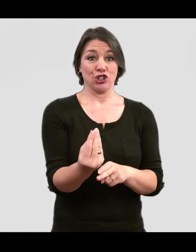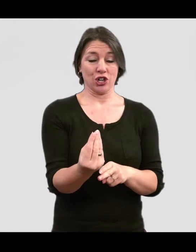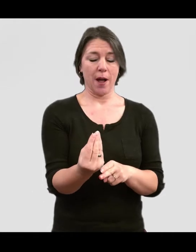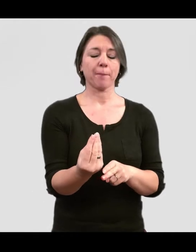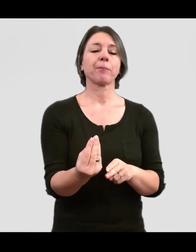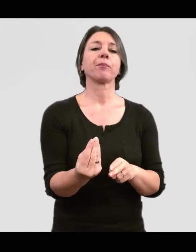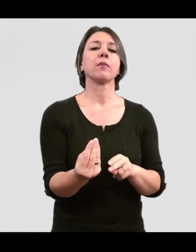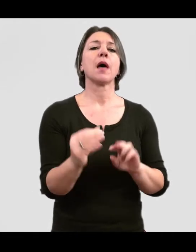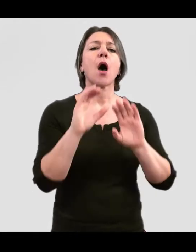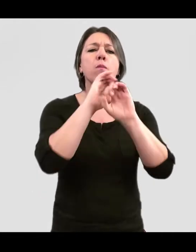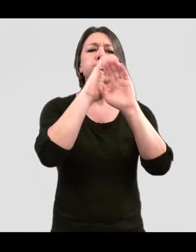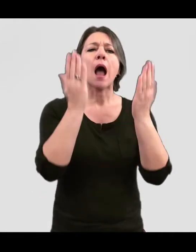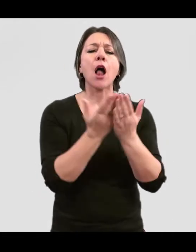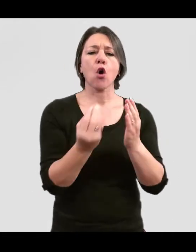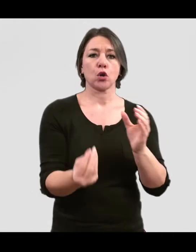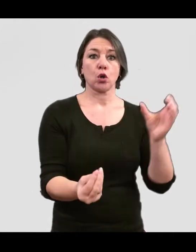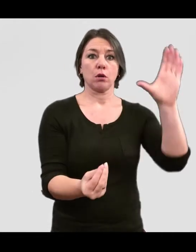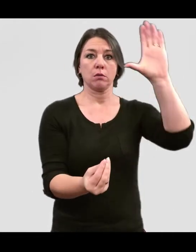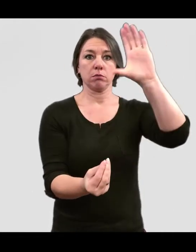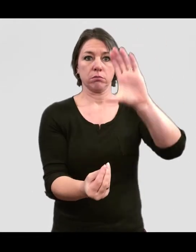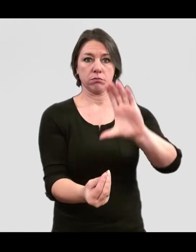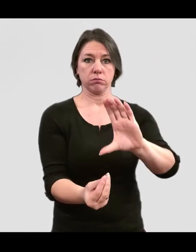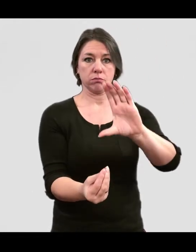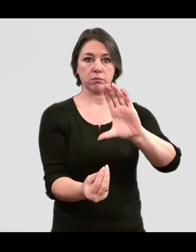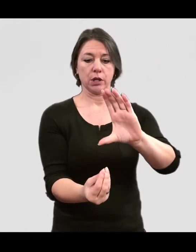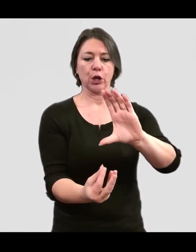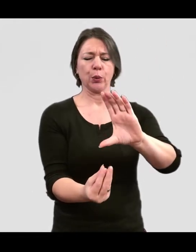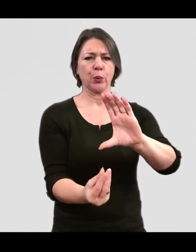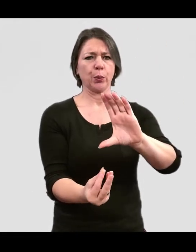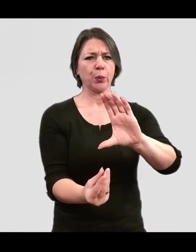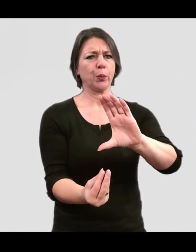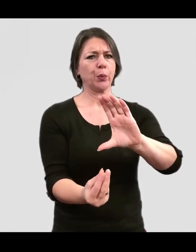ten plamen polechtá ten balonek ze spoda.